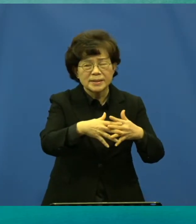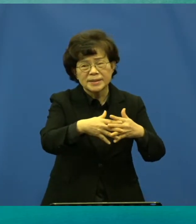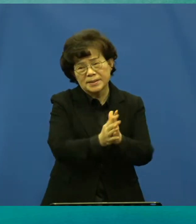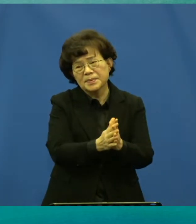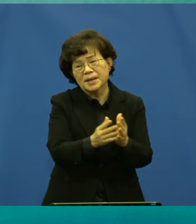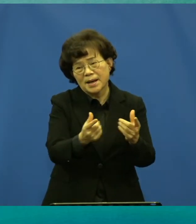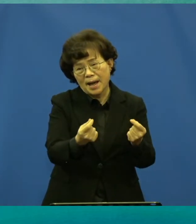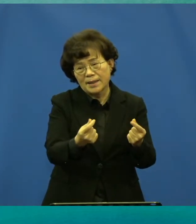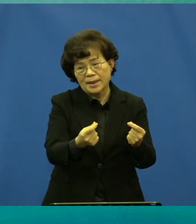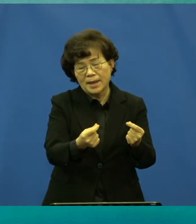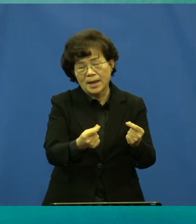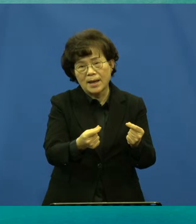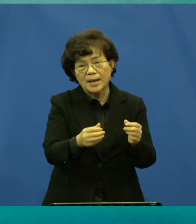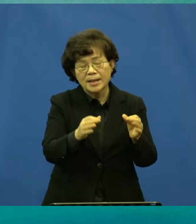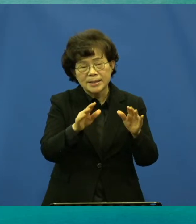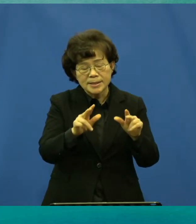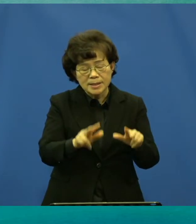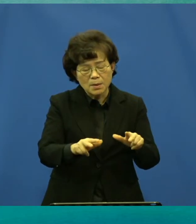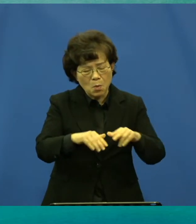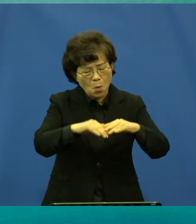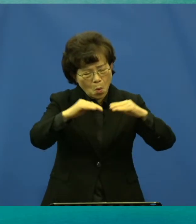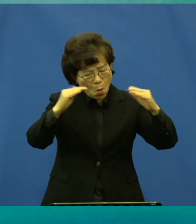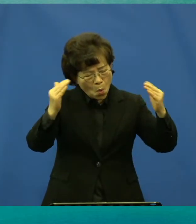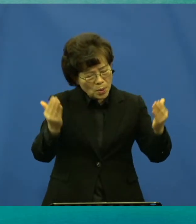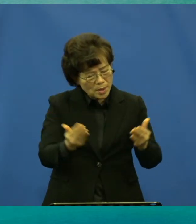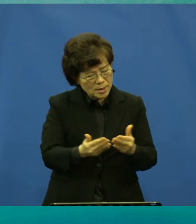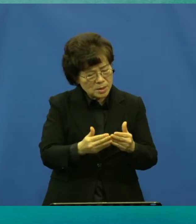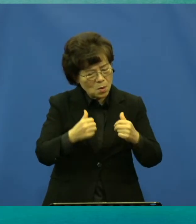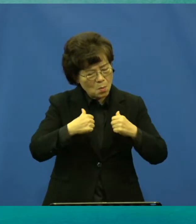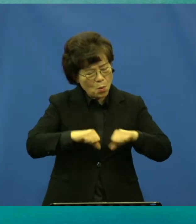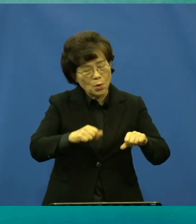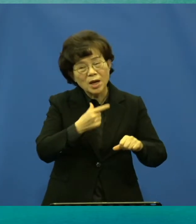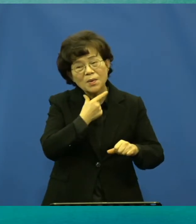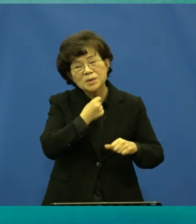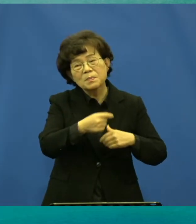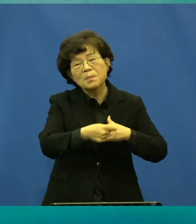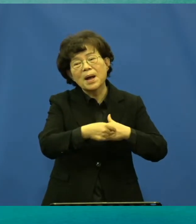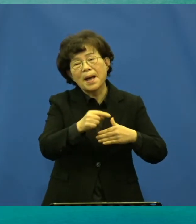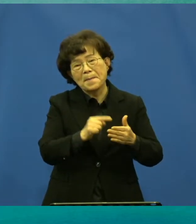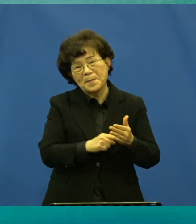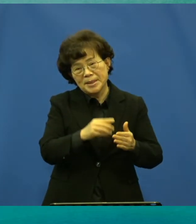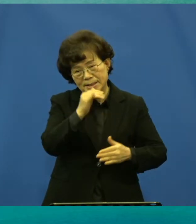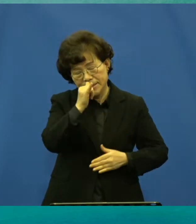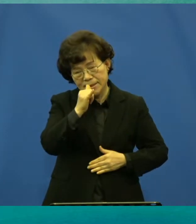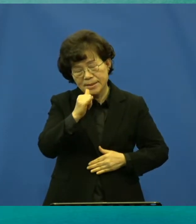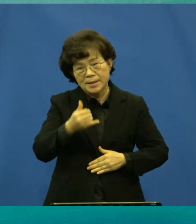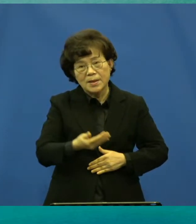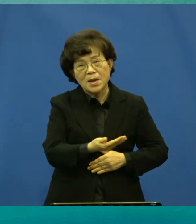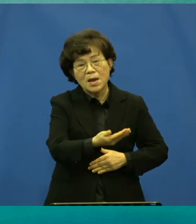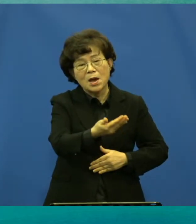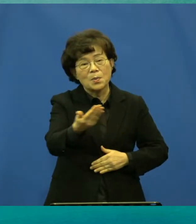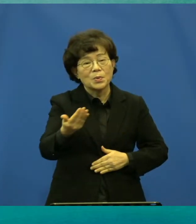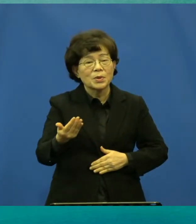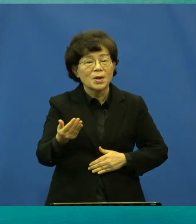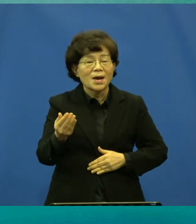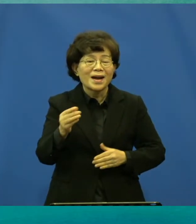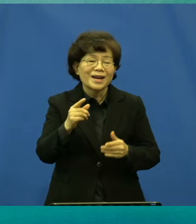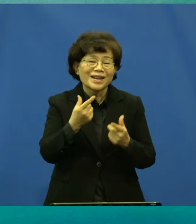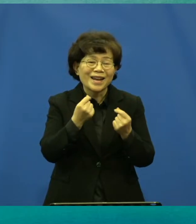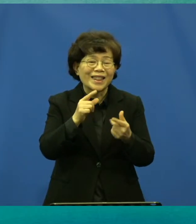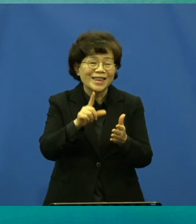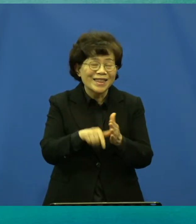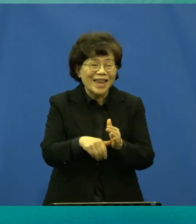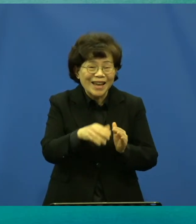당분간 모든 것과 거리를 두고 싶습니다. 여러분들에게도 그런 때가 혹시